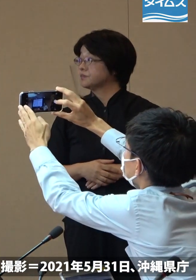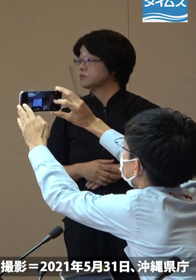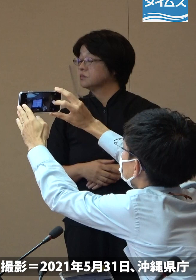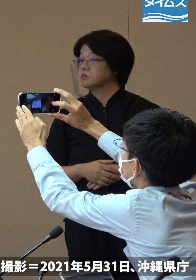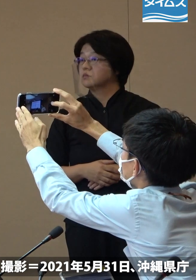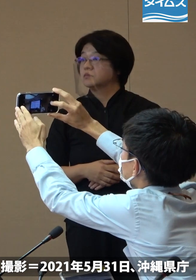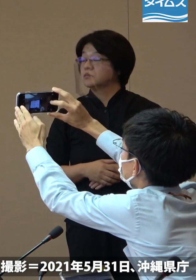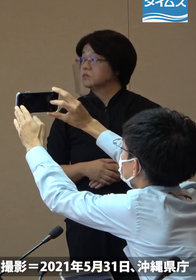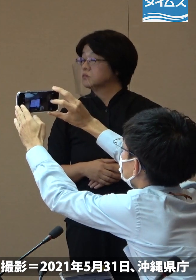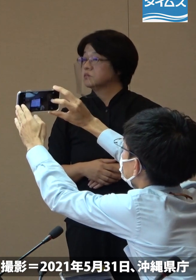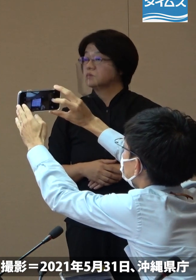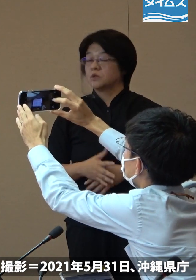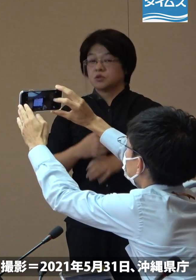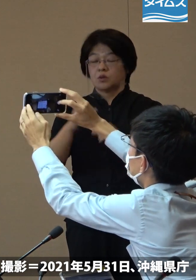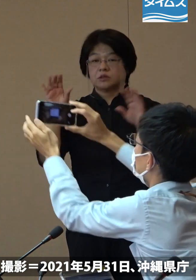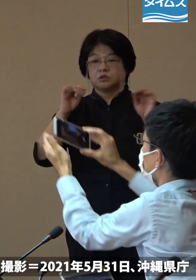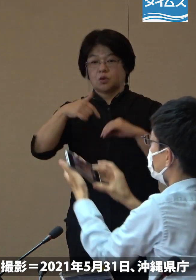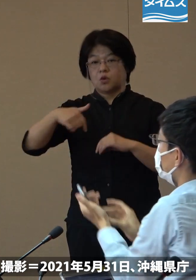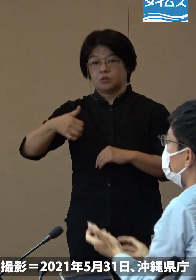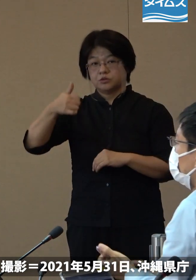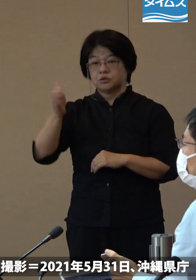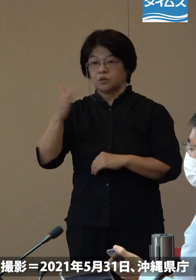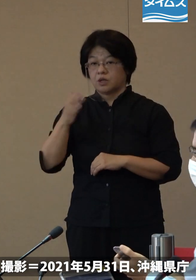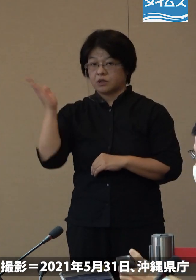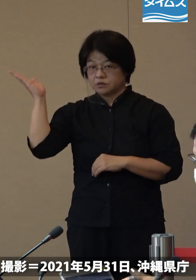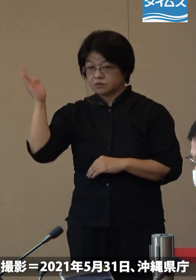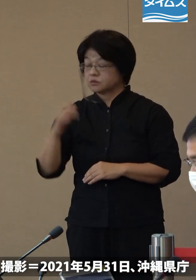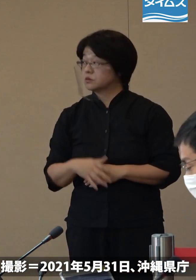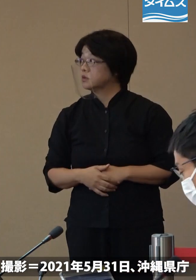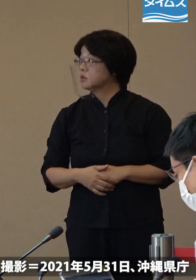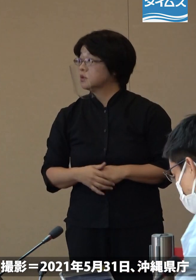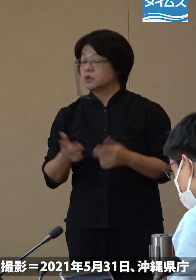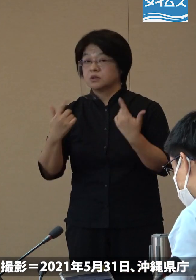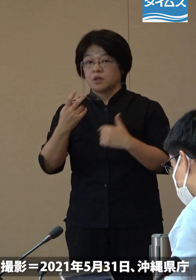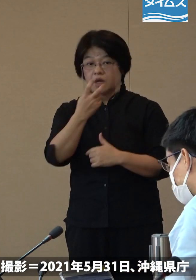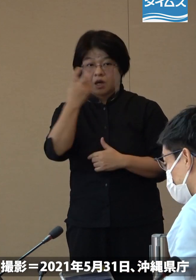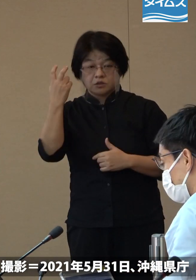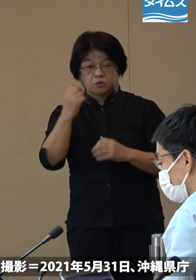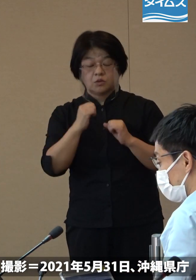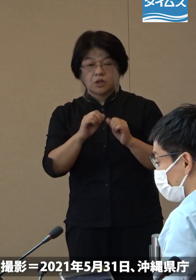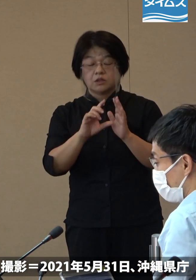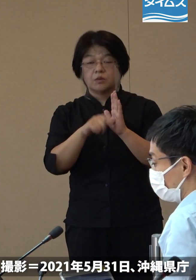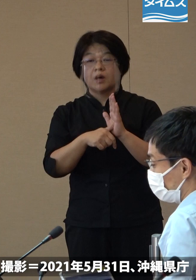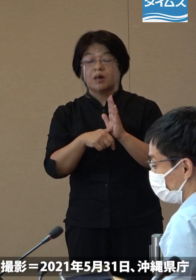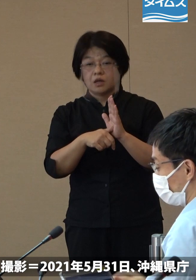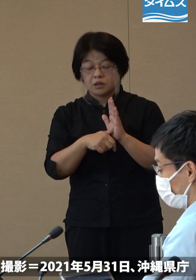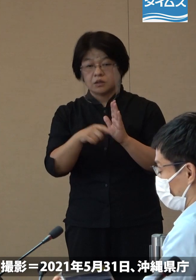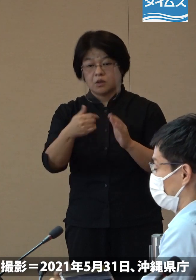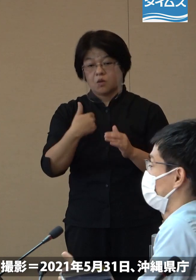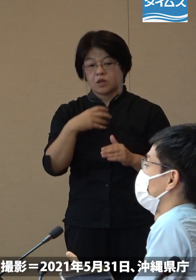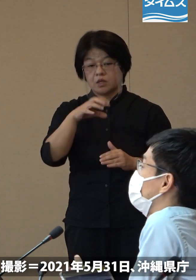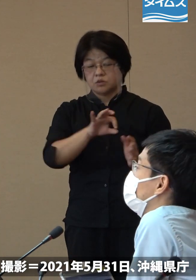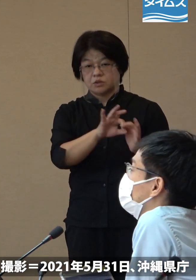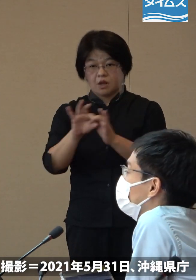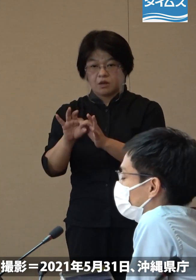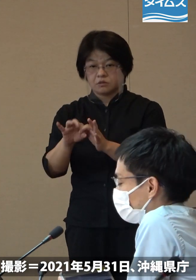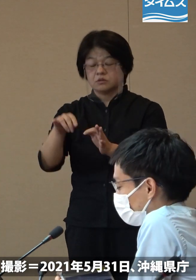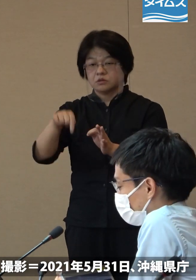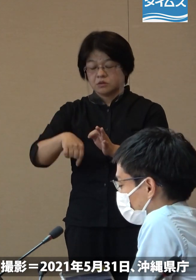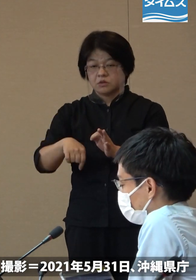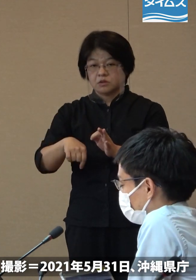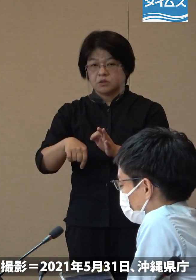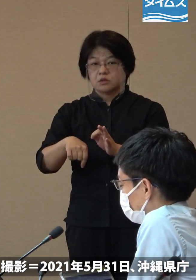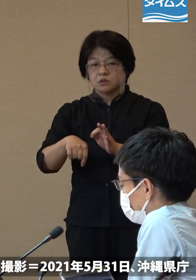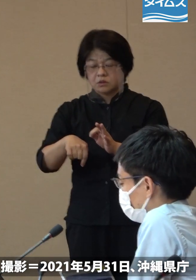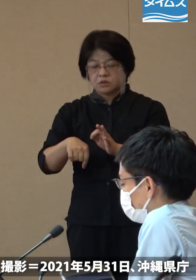はい、総括情報部です。 従来でしたら発症者が出た場合に、保健所に連絡をして濃厚接